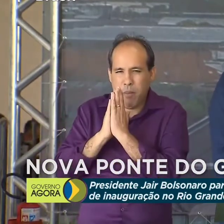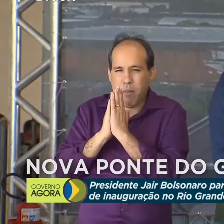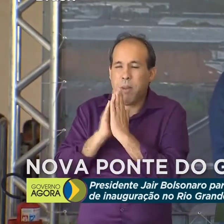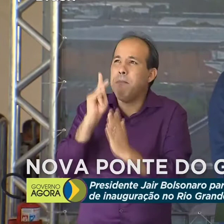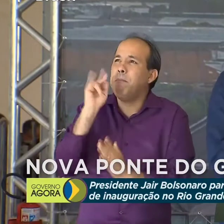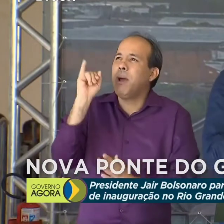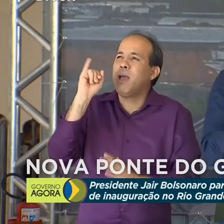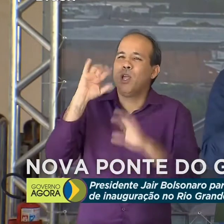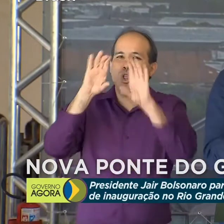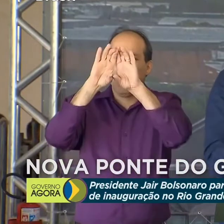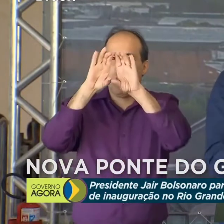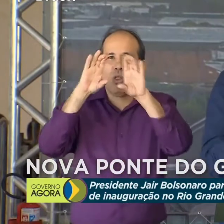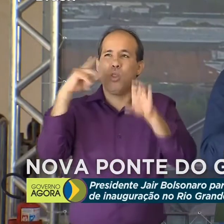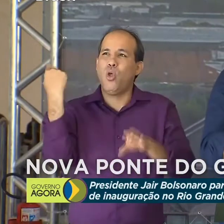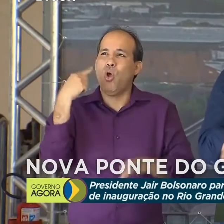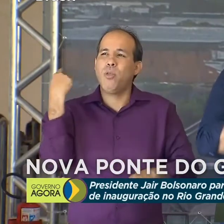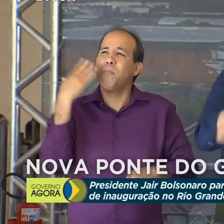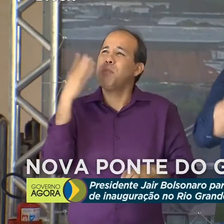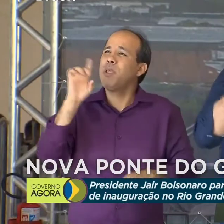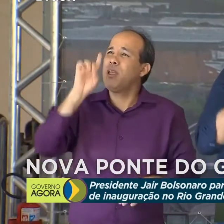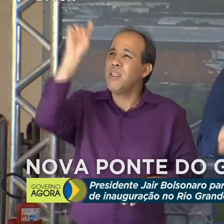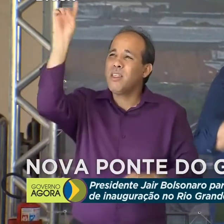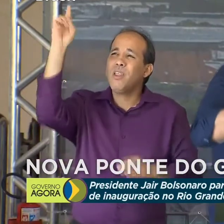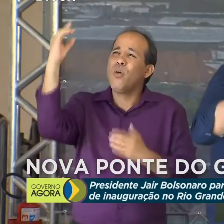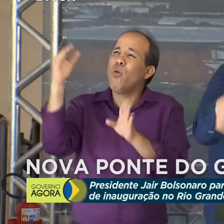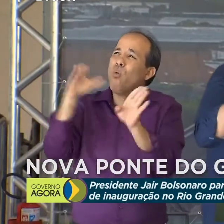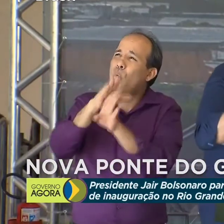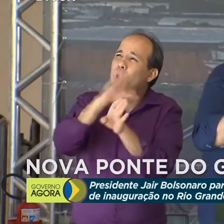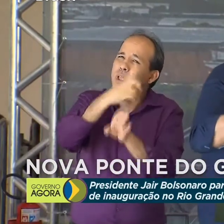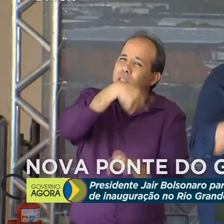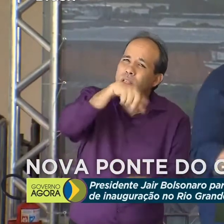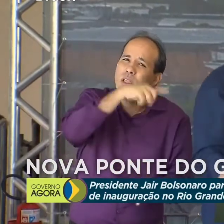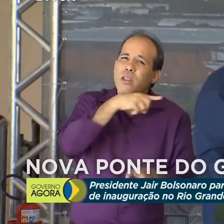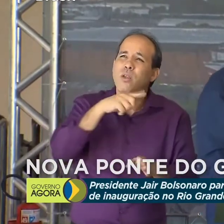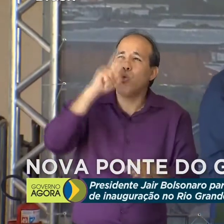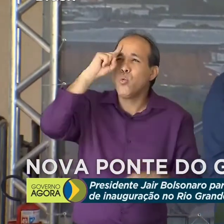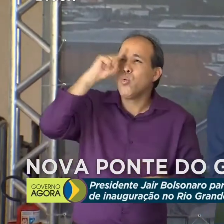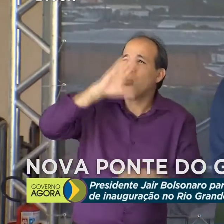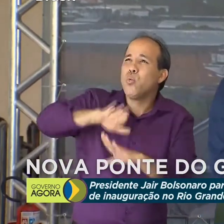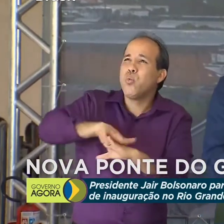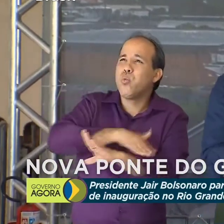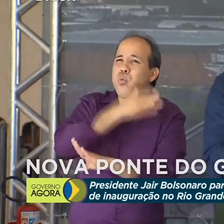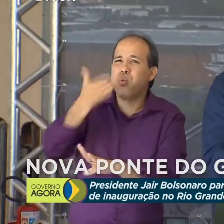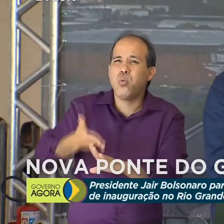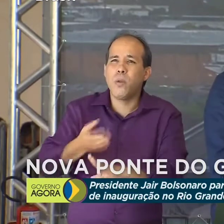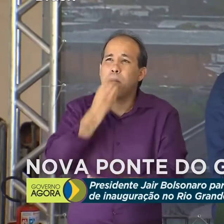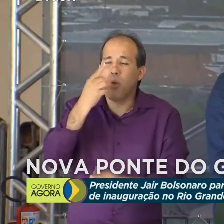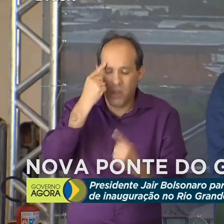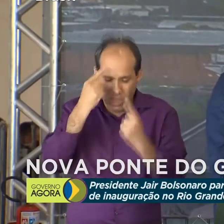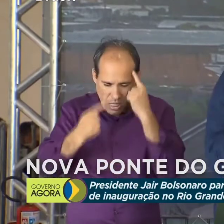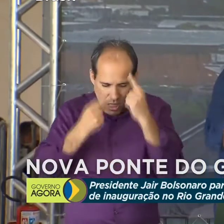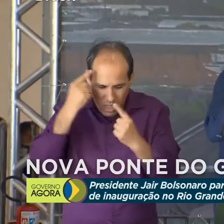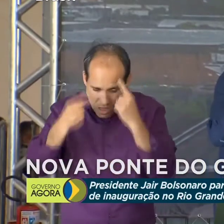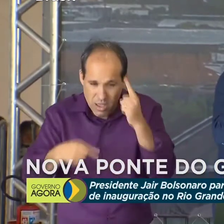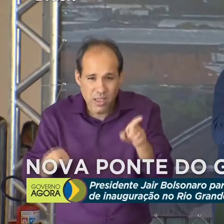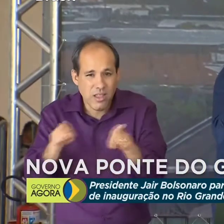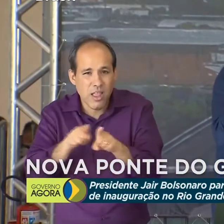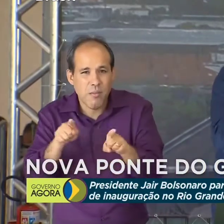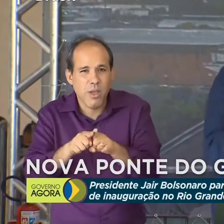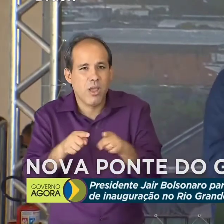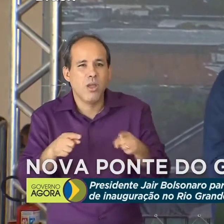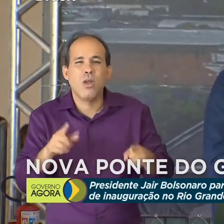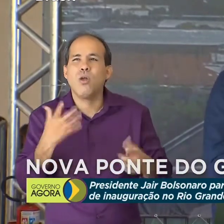Nosso, pedindo para Ele que nos oriente ao longo do dia com boas ideias, que não